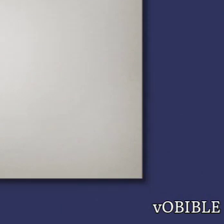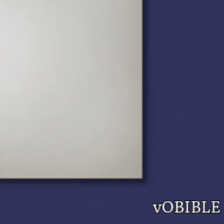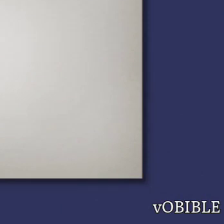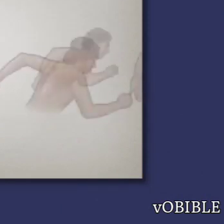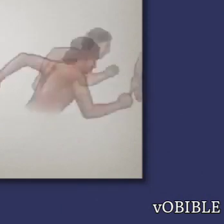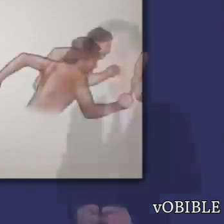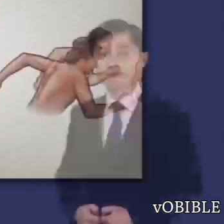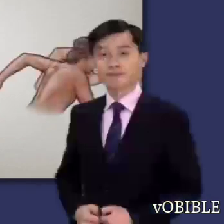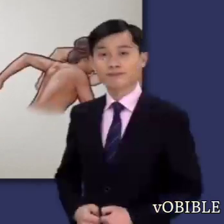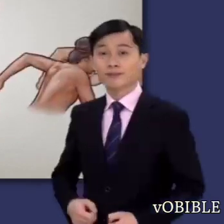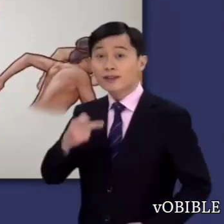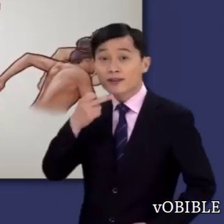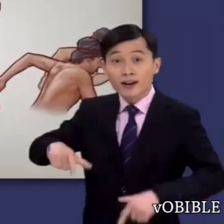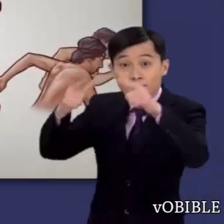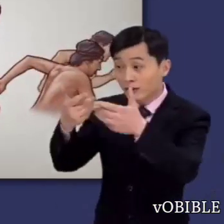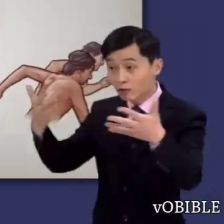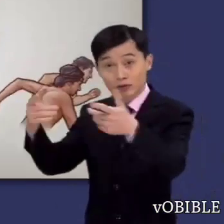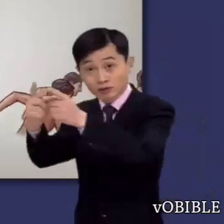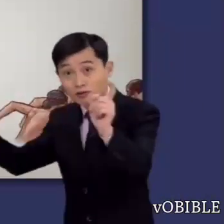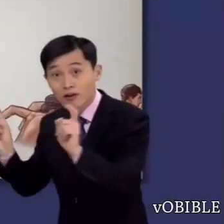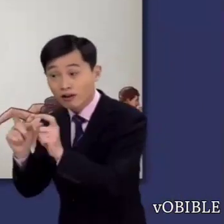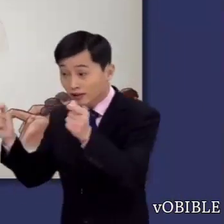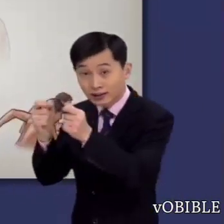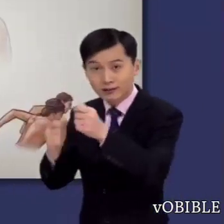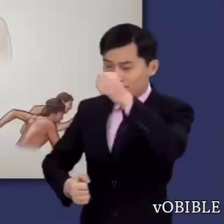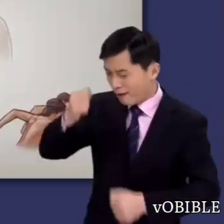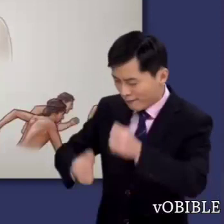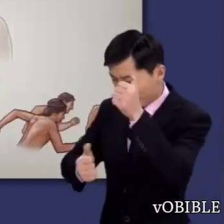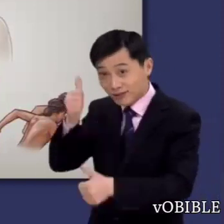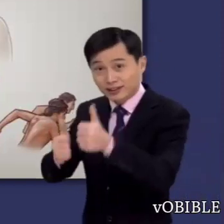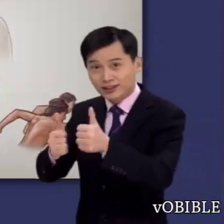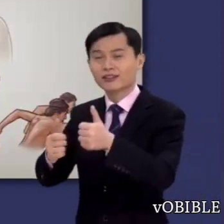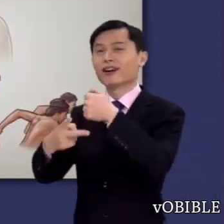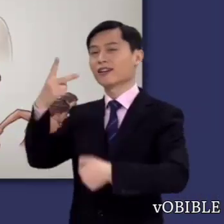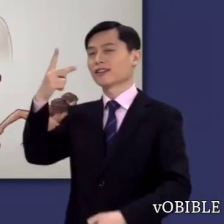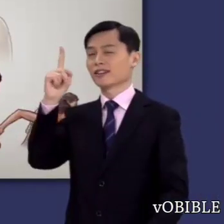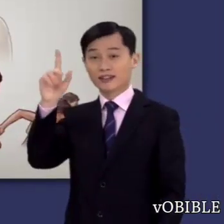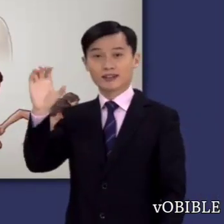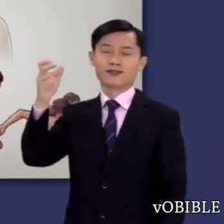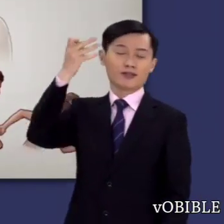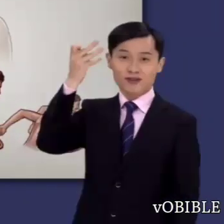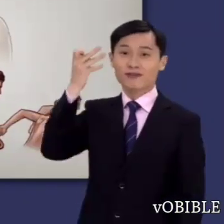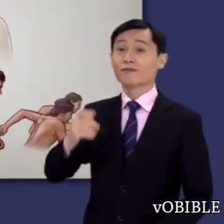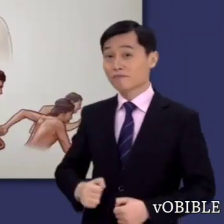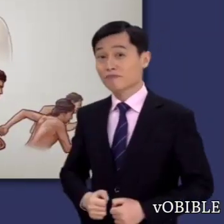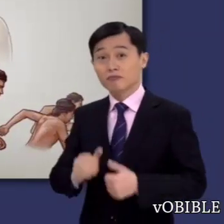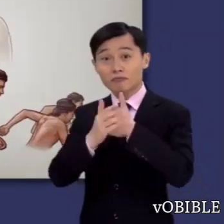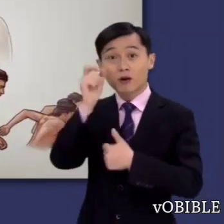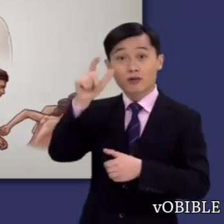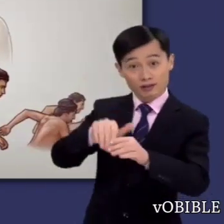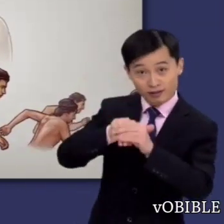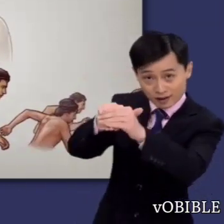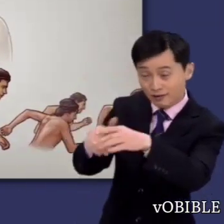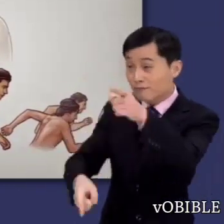你知道吗？在哥林多附近，每两年会举行一次地下运动会，当地的基督徒都知